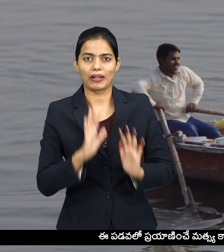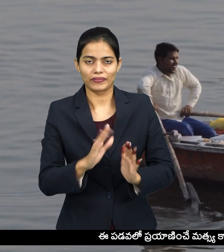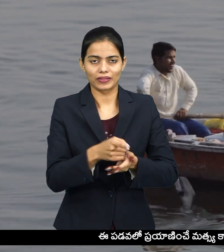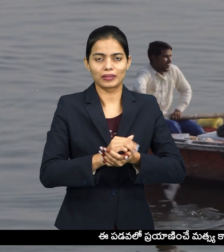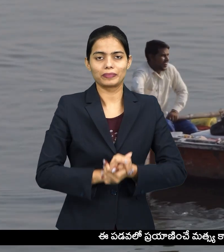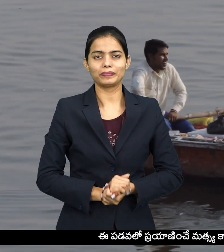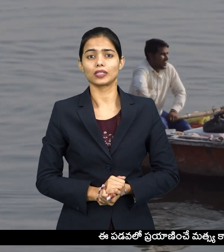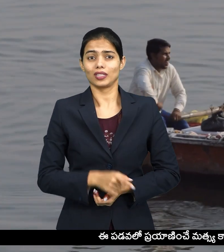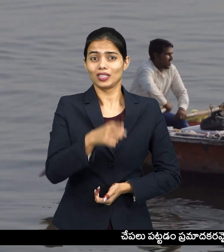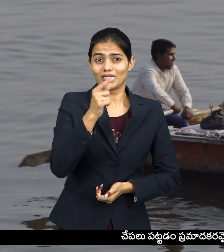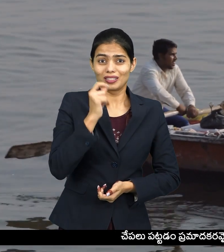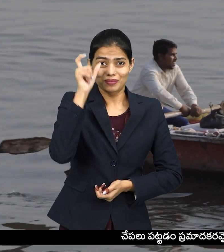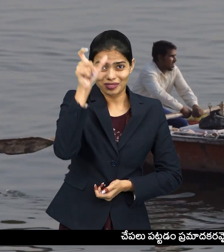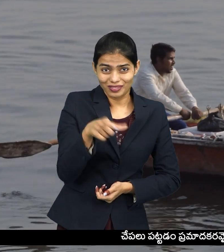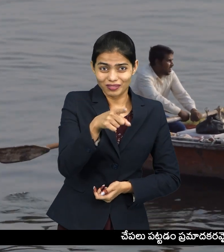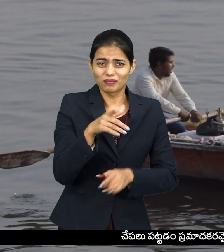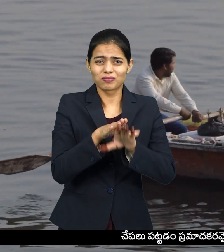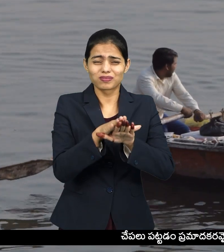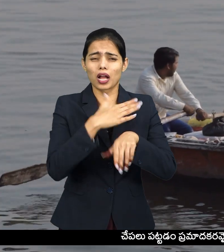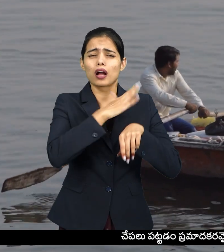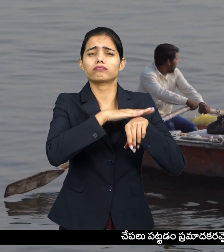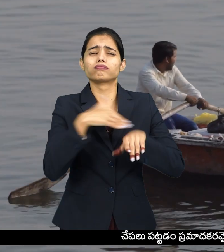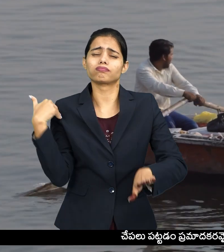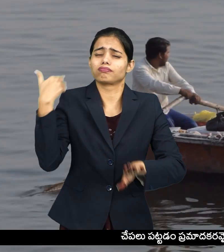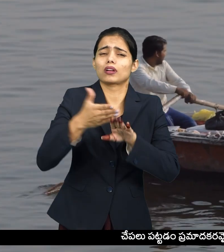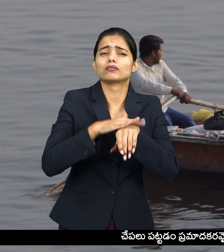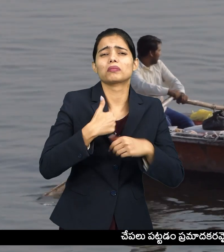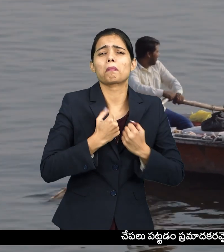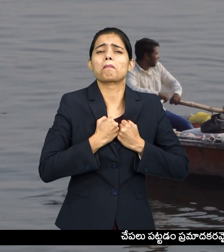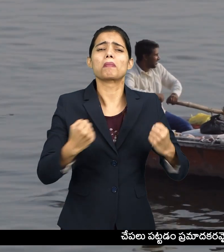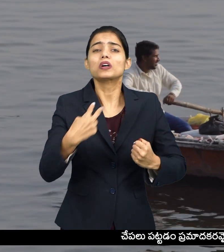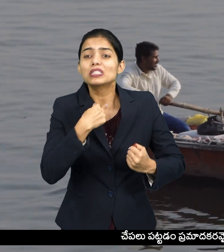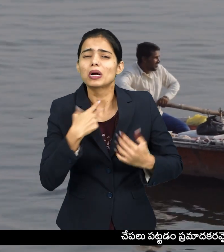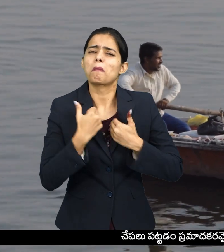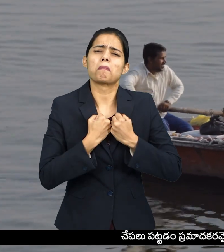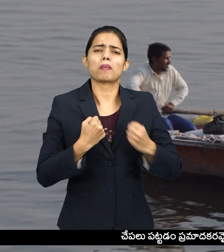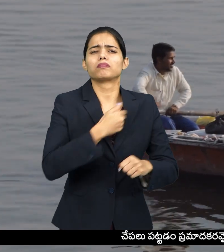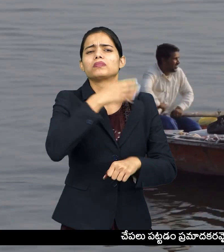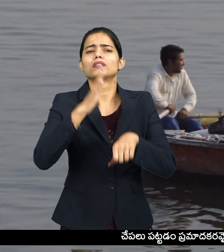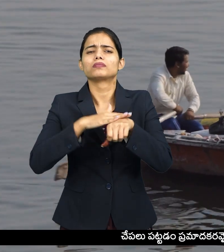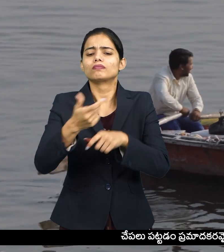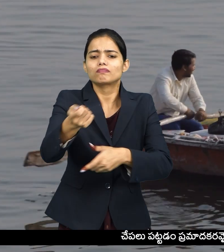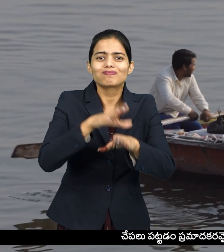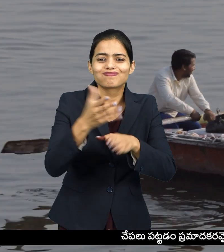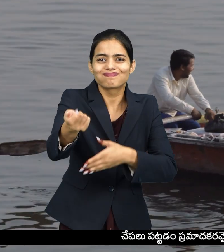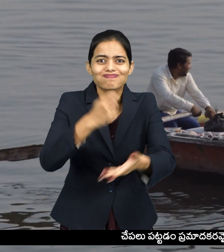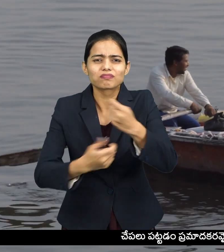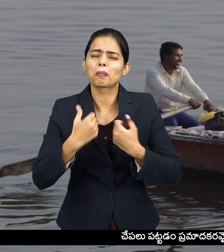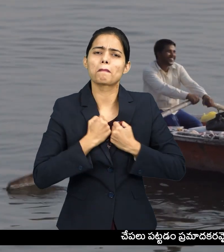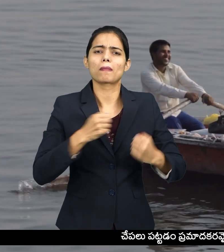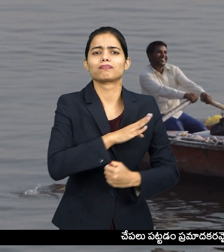ప్రమాదాలను ఎదుర్కొంటారు. చేపలు పట్టడం ప్రమాదకరమైనదే కానీ ఒక సాహసోపేతమైన వృత్తి.